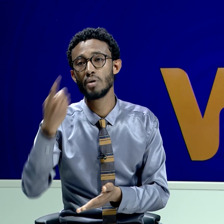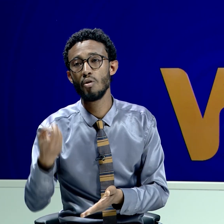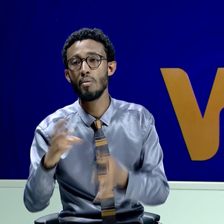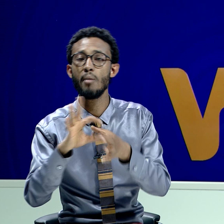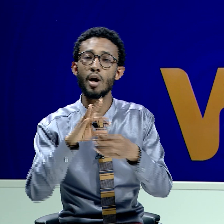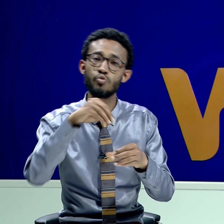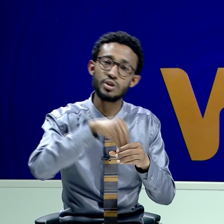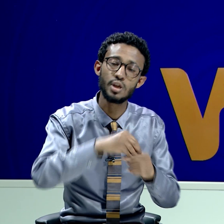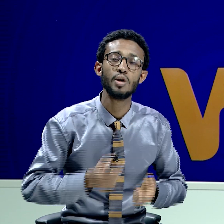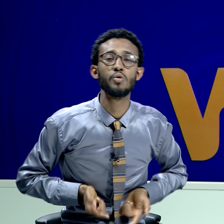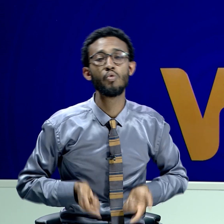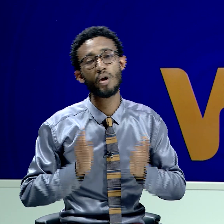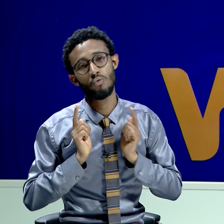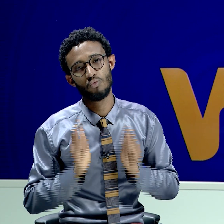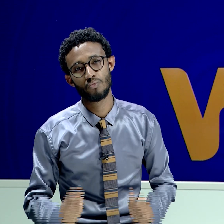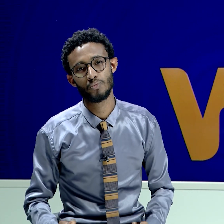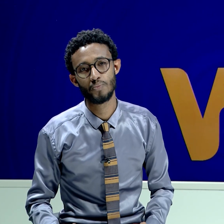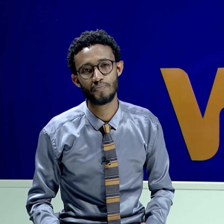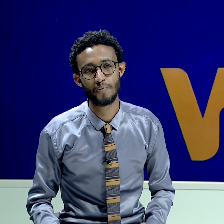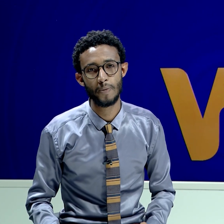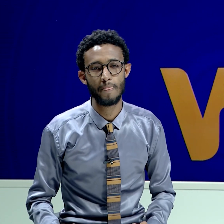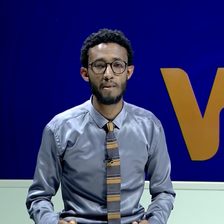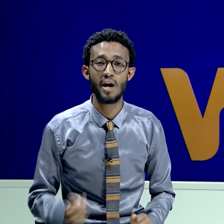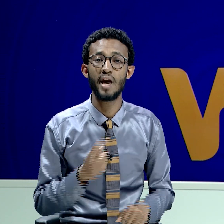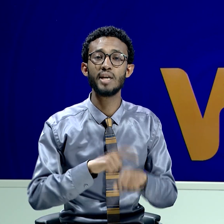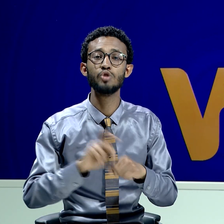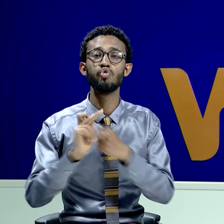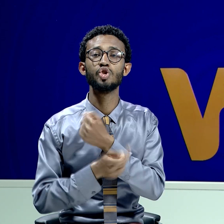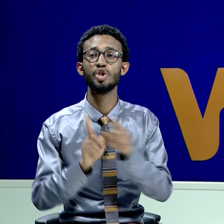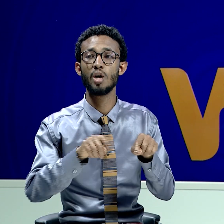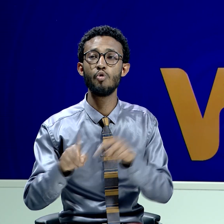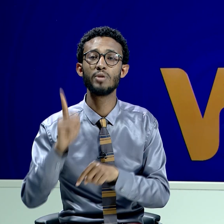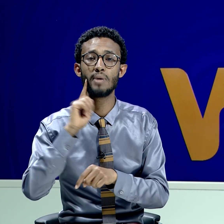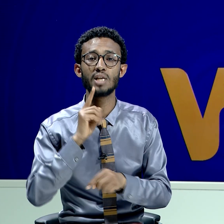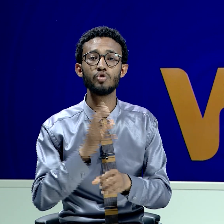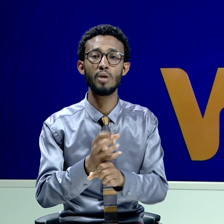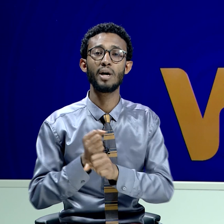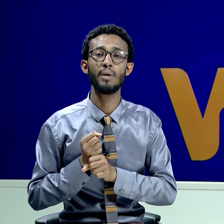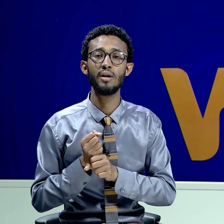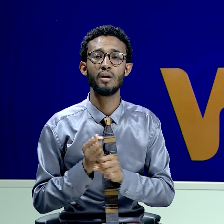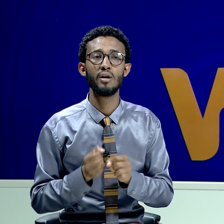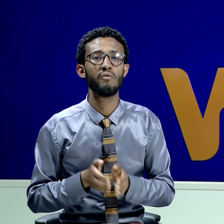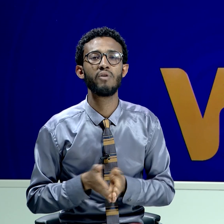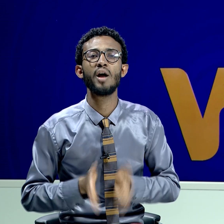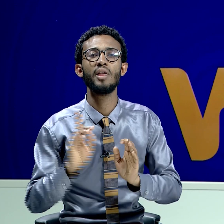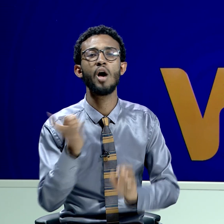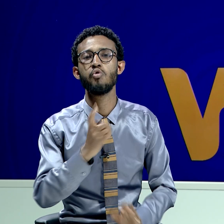ብለው በማህበራት ውስጥ ይኖራሉ። አንዳንድ ጊዜ ድርጅቶቹ ደግሞ መስማት ሰናቸው ለመቀበል ፈቃደኛ